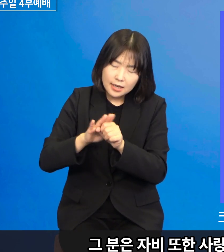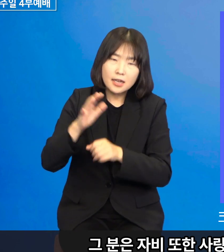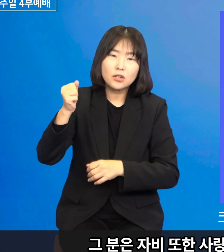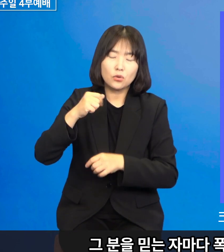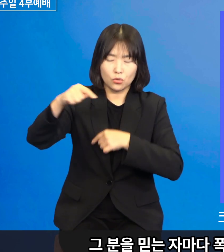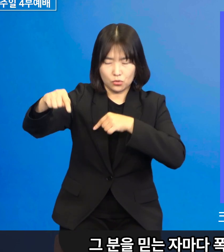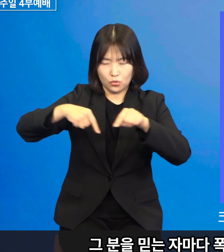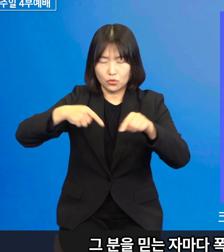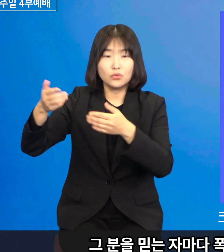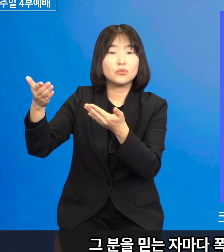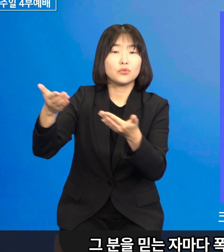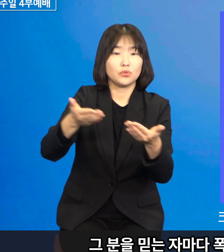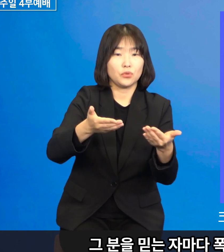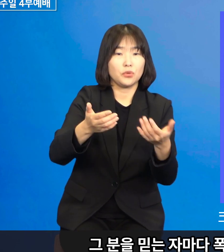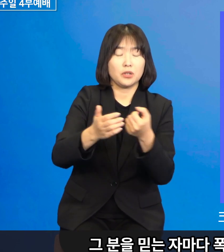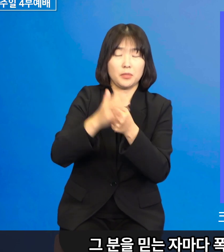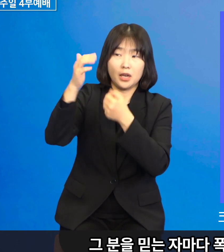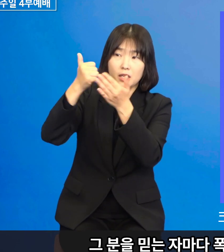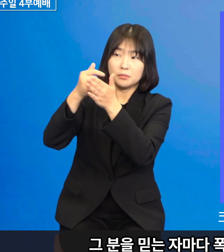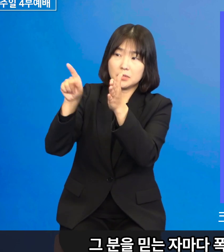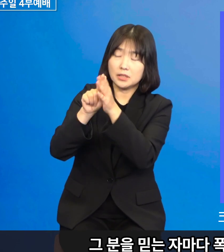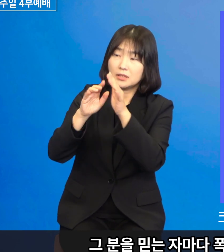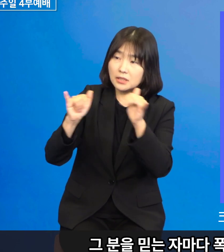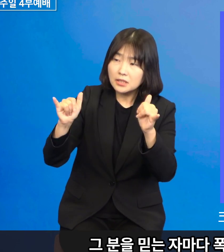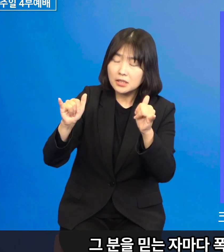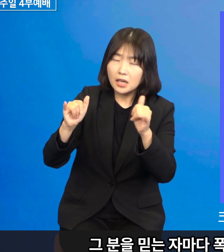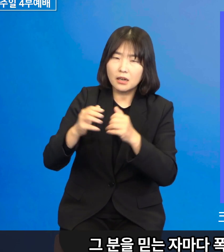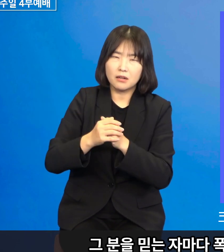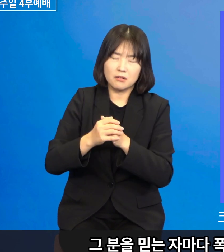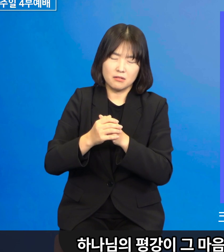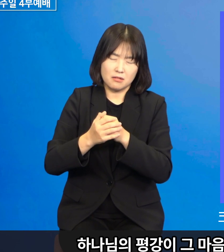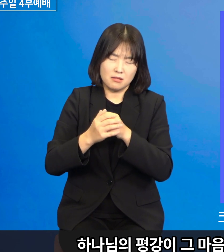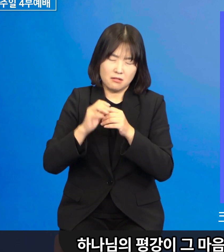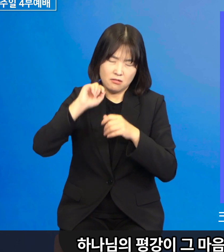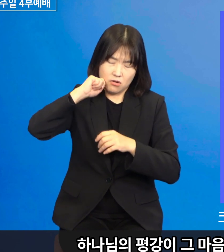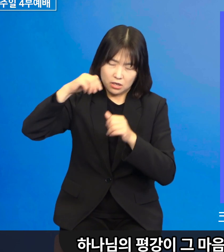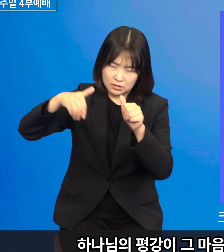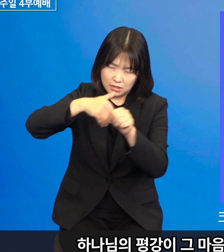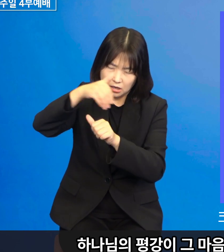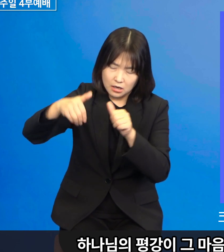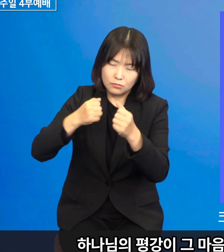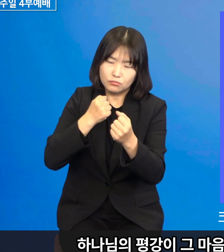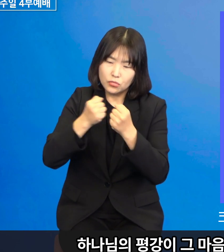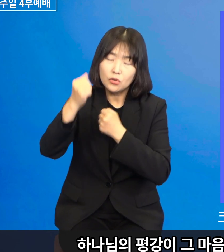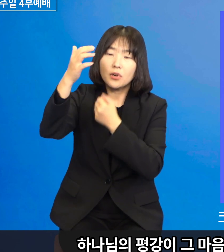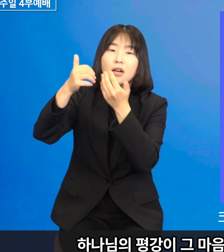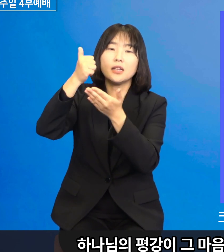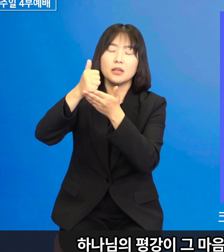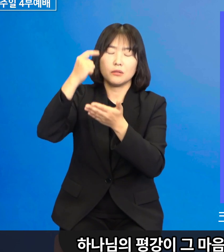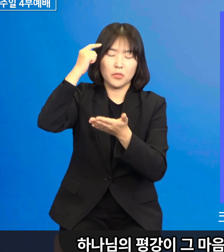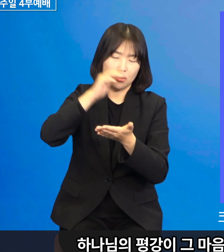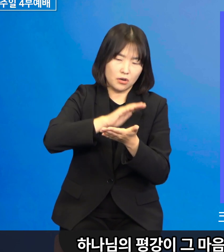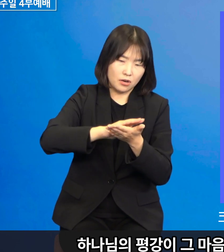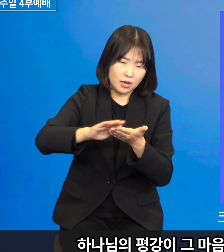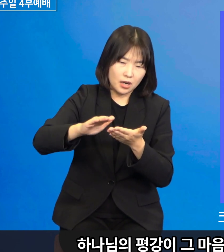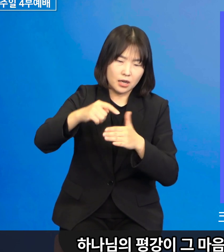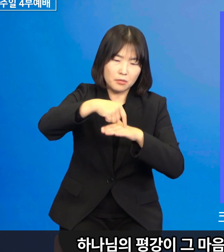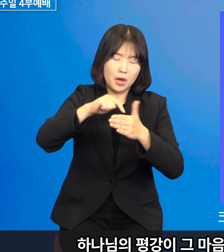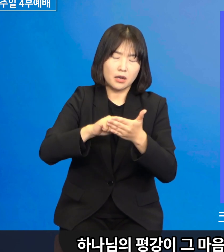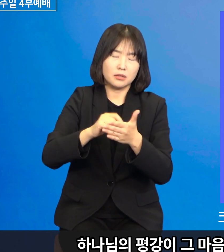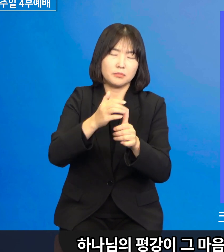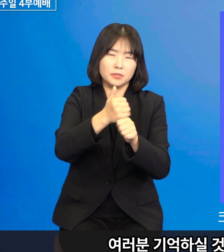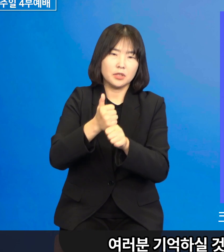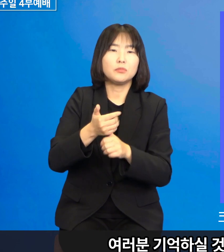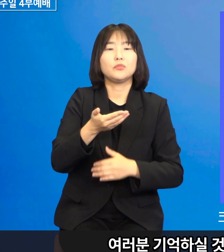때문에 그분을 믿는 자마다 폭풍과 같은 상황 속에서도 하나님의 평강이 그 마음을 사로잡을 줄로